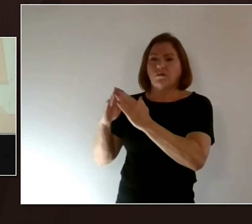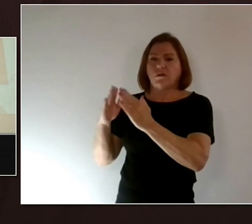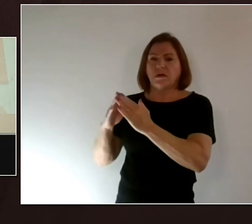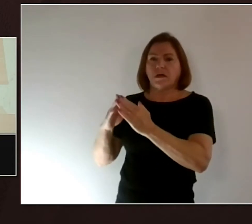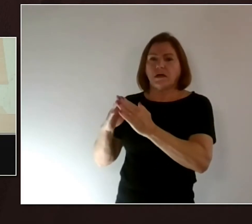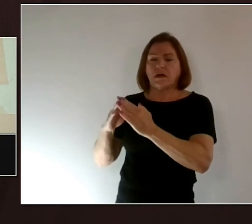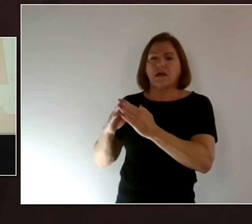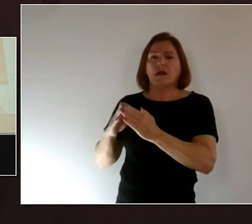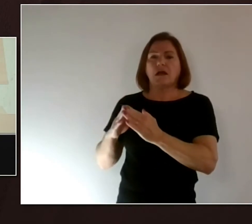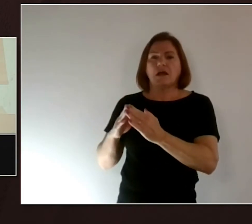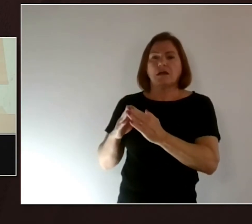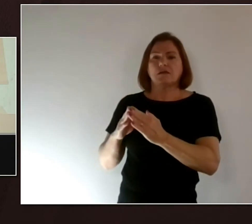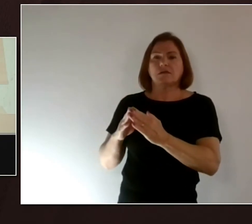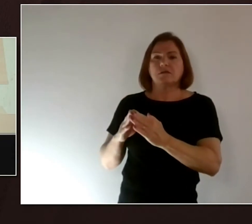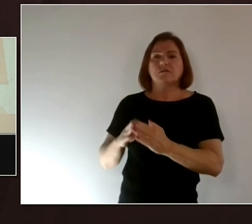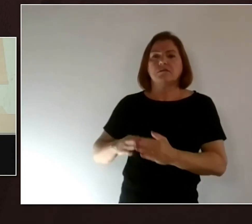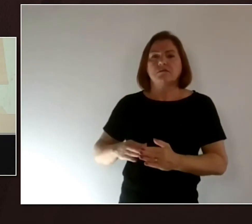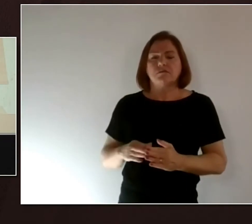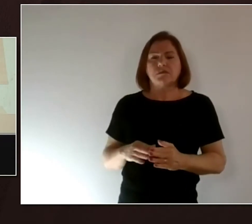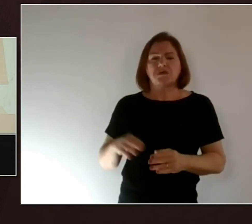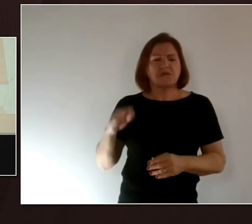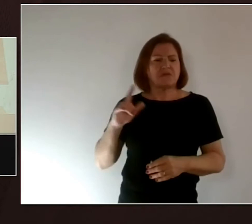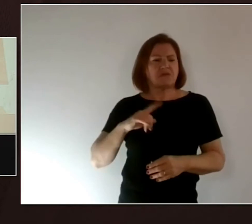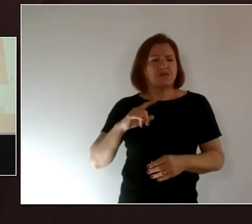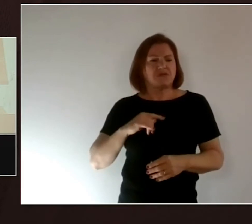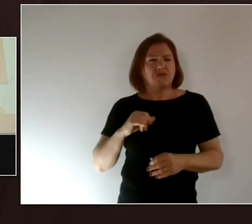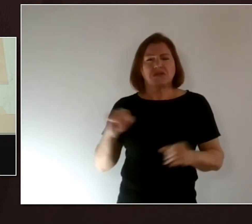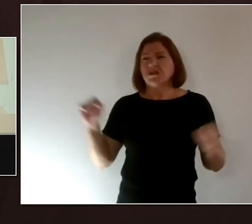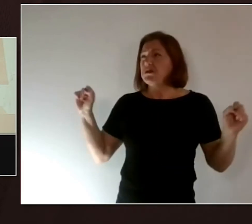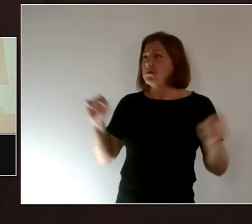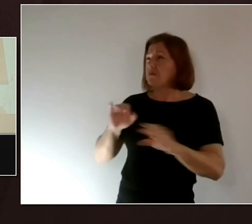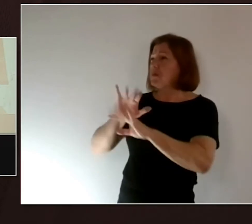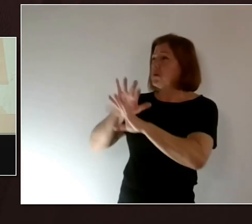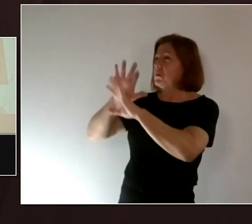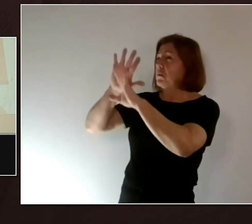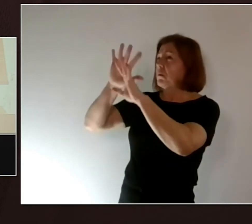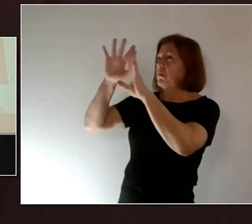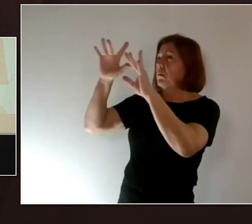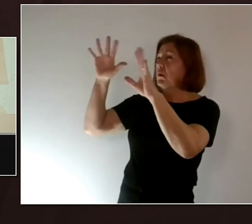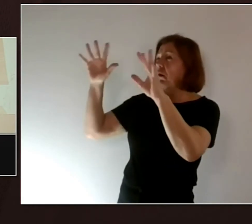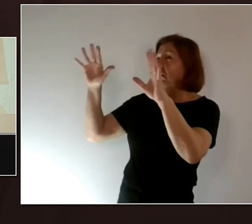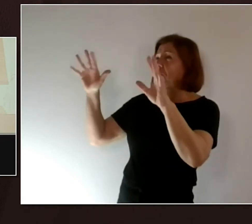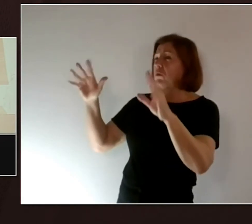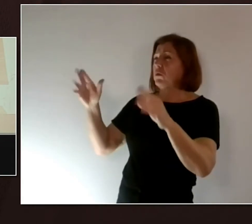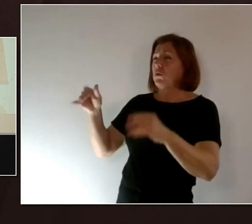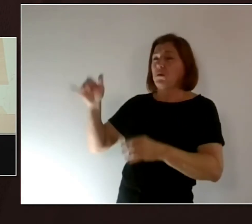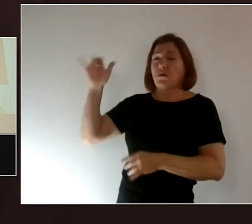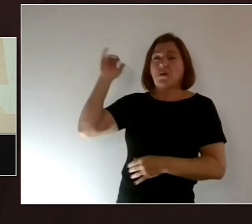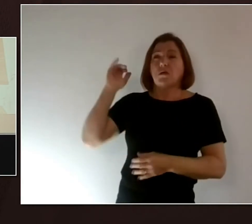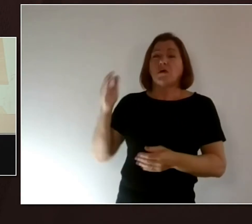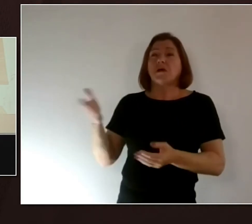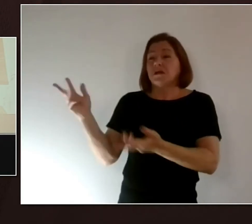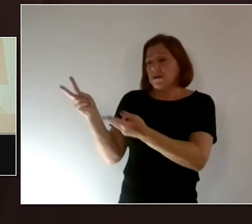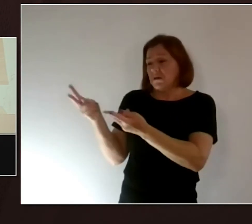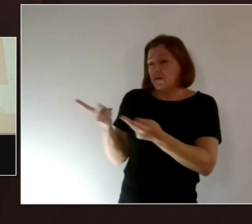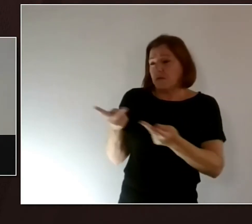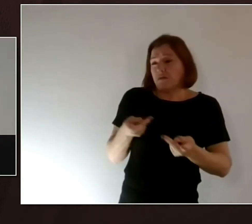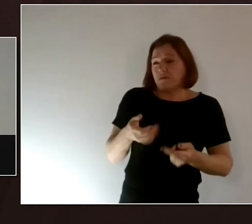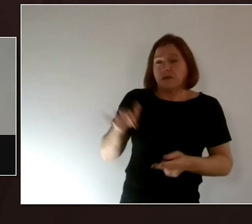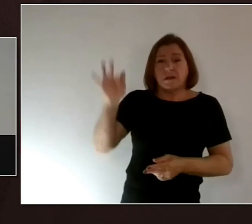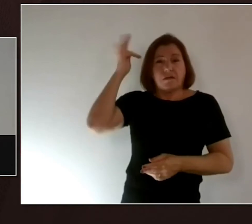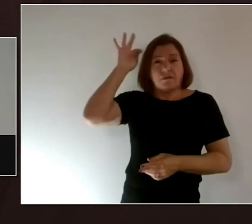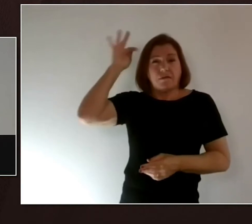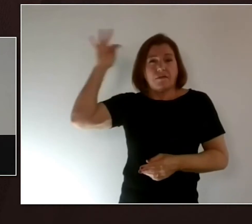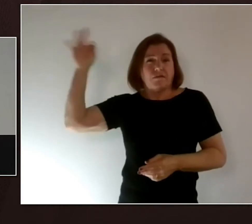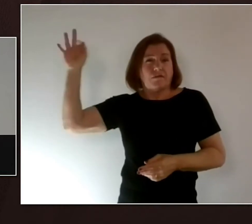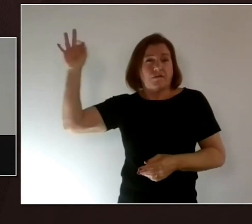de esplendor oriental, para a qual convidava filósofos e eruditos. Então ele